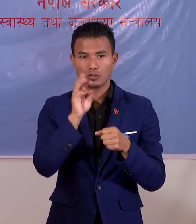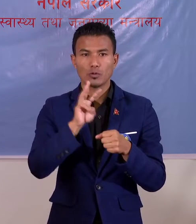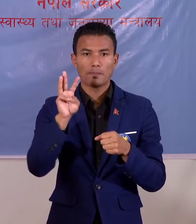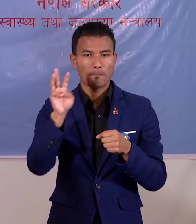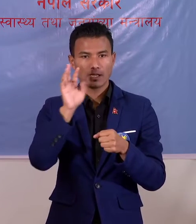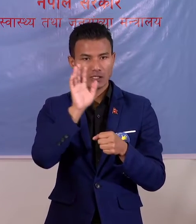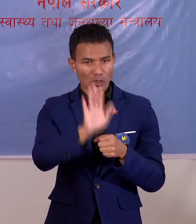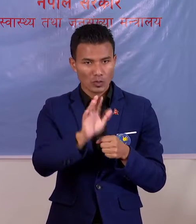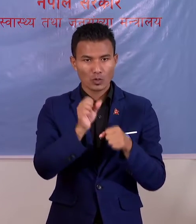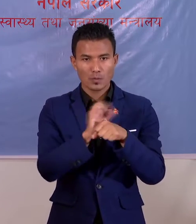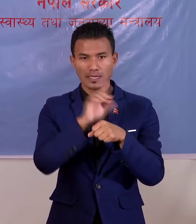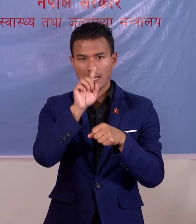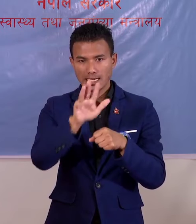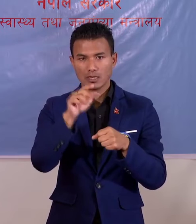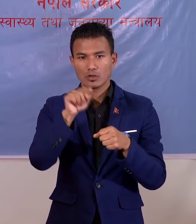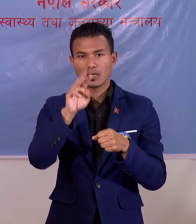छ,